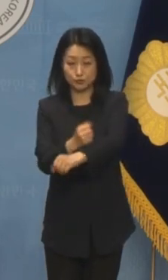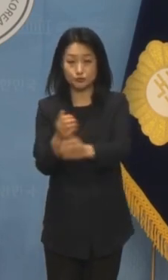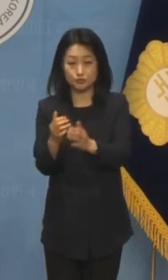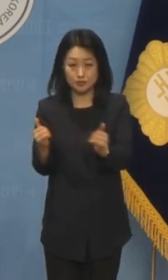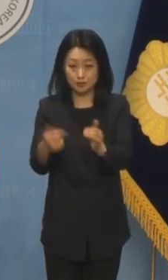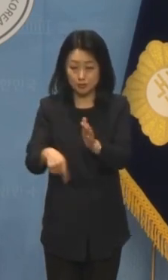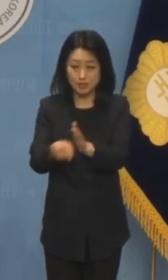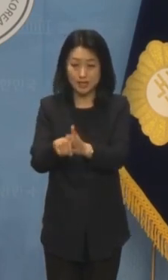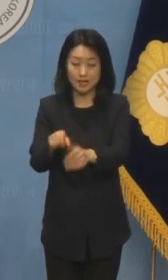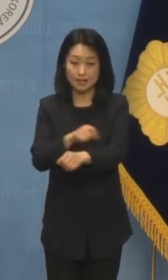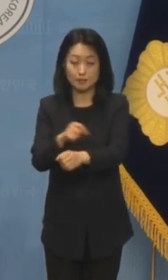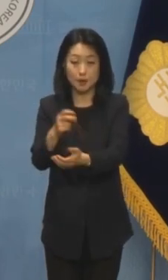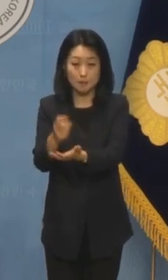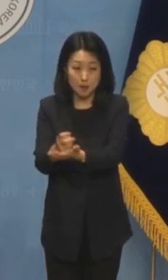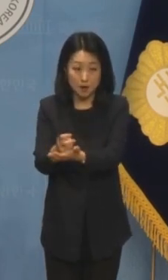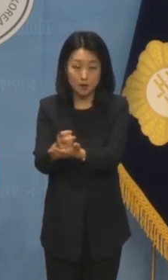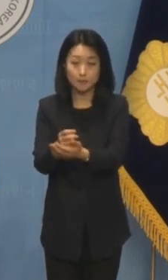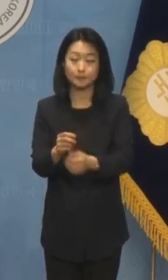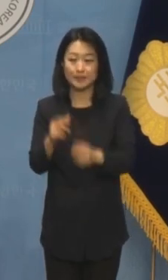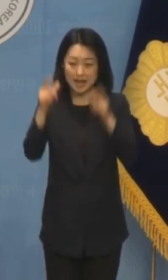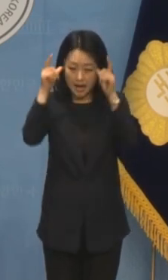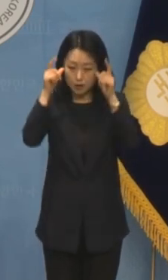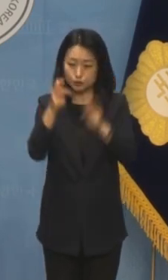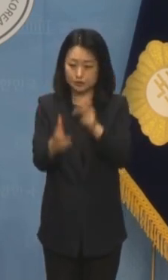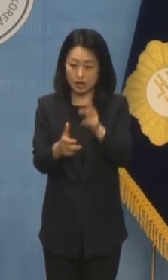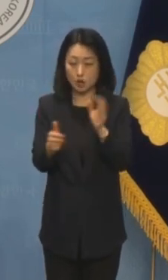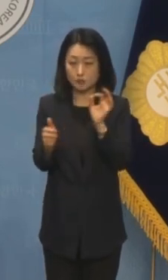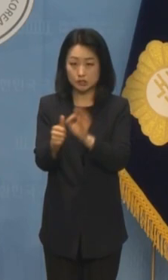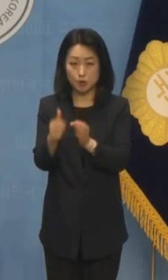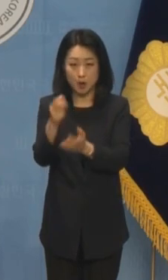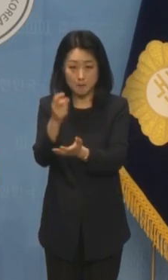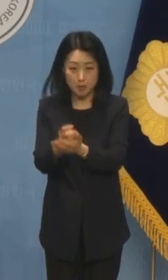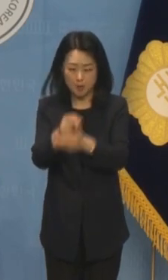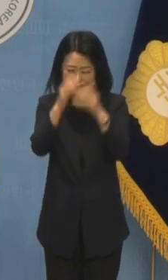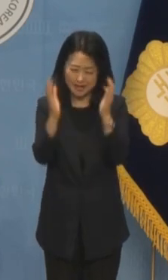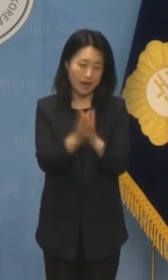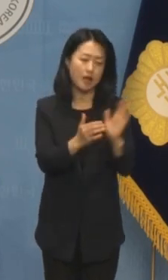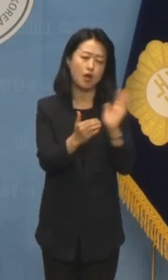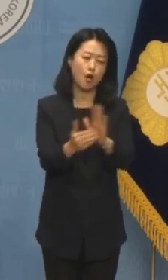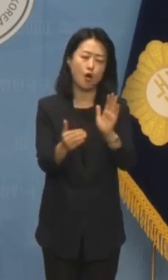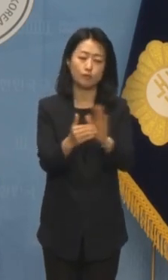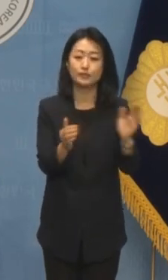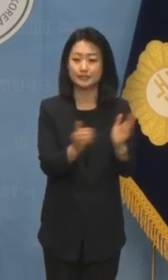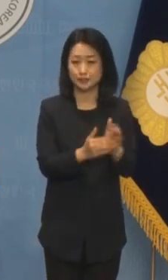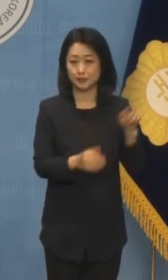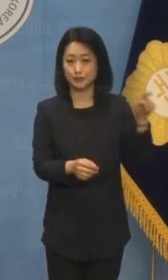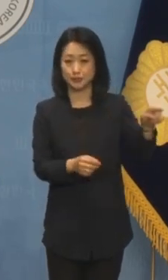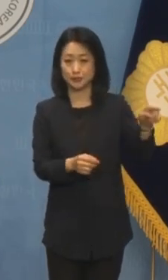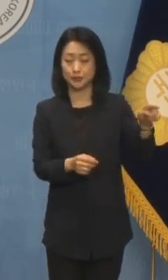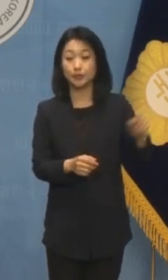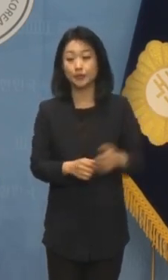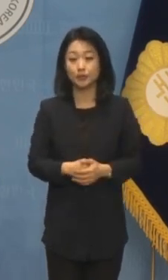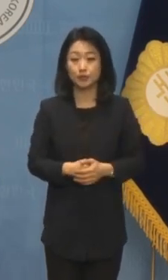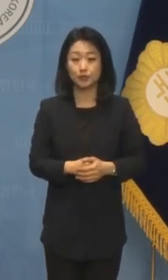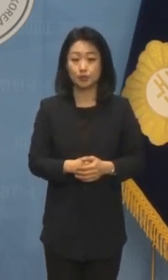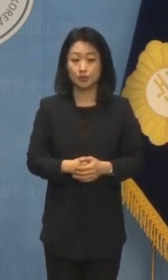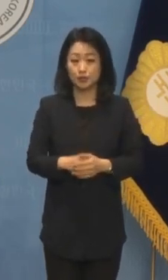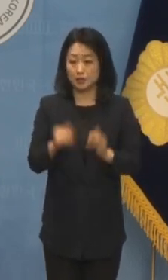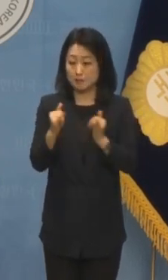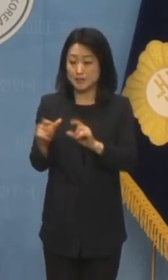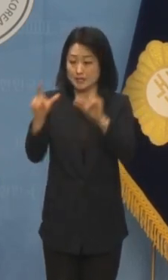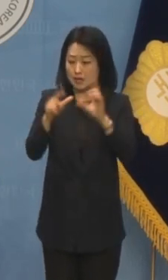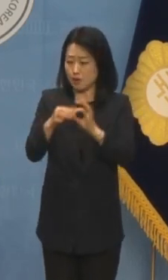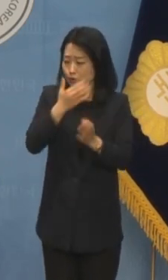법안, 지속가능한 한우 산업을 위한 지원 법안도 거부했습니다. 어느 것 하나 중요하지 않은